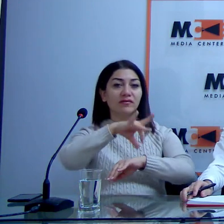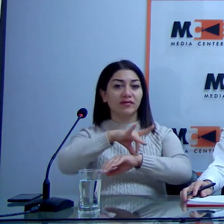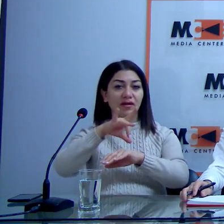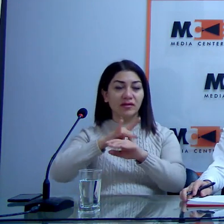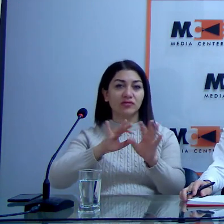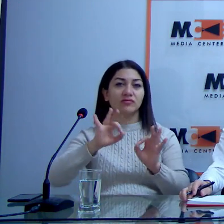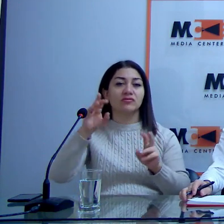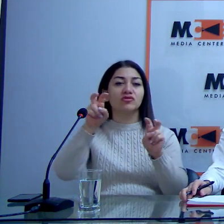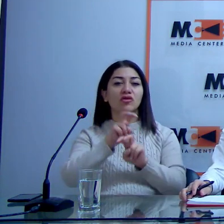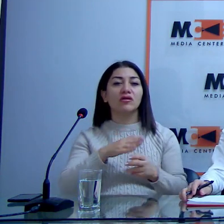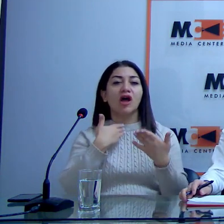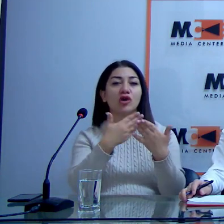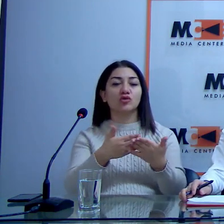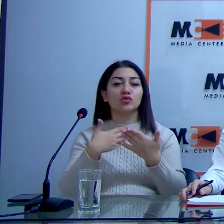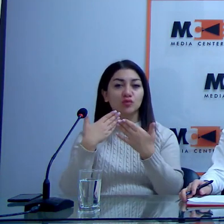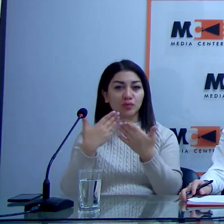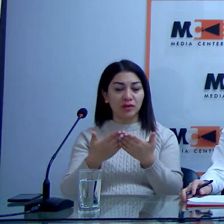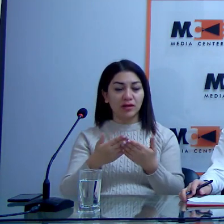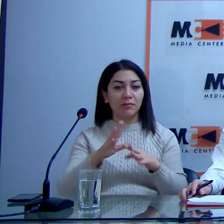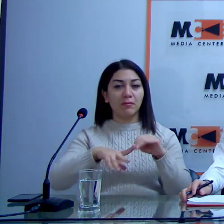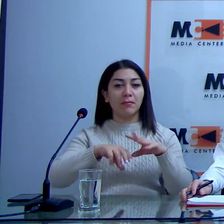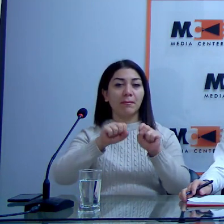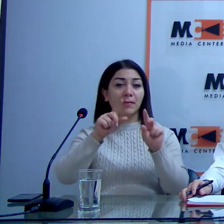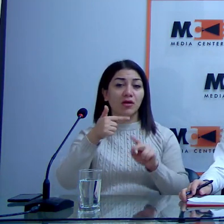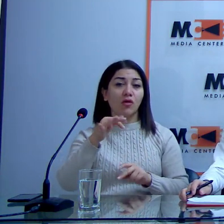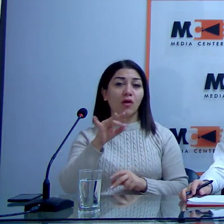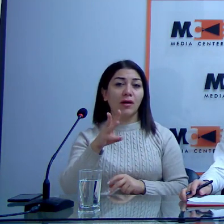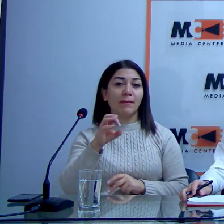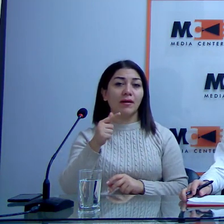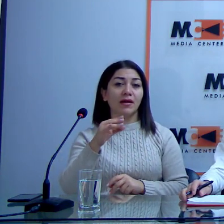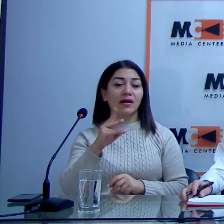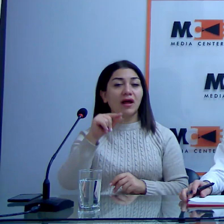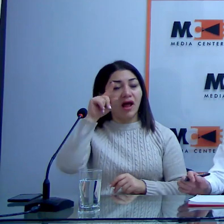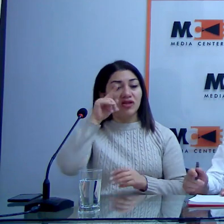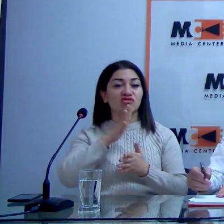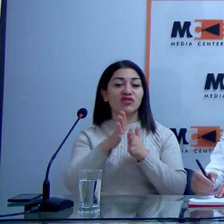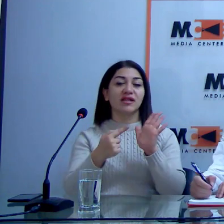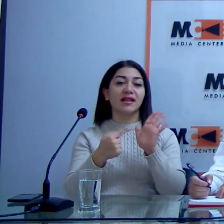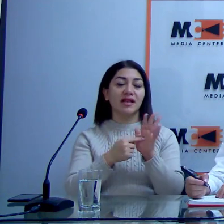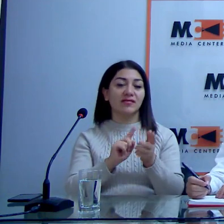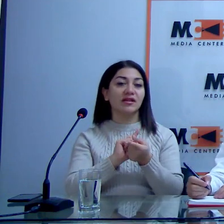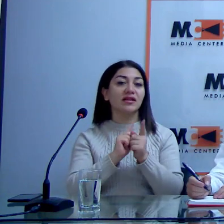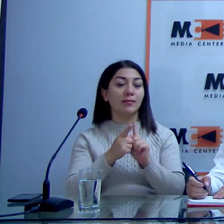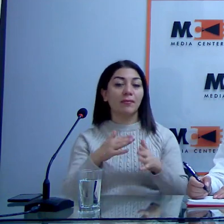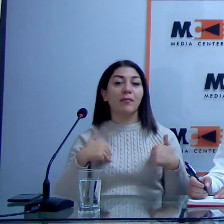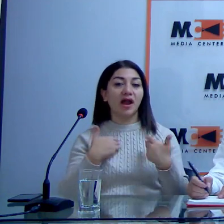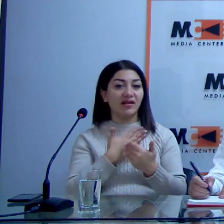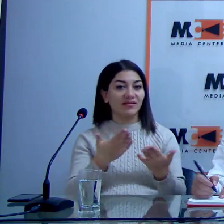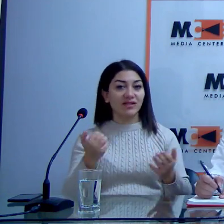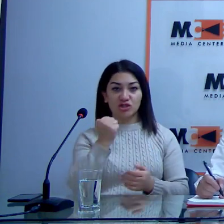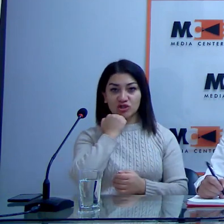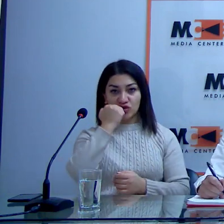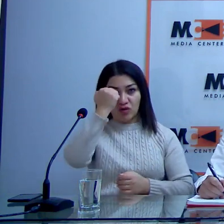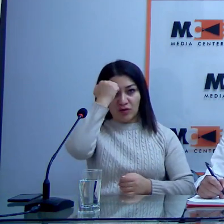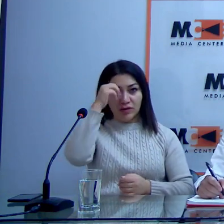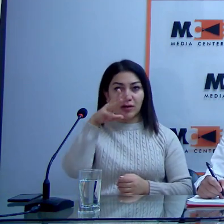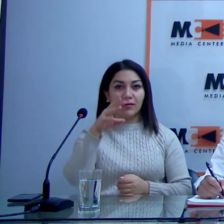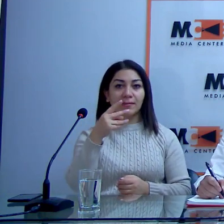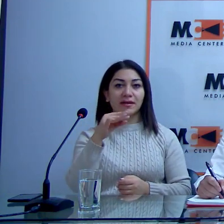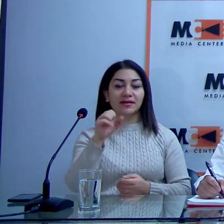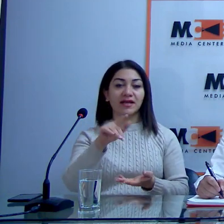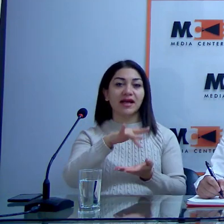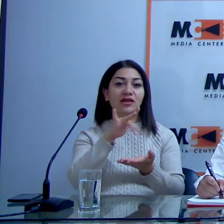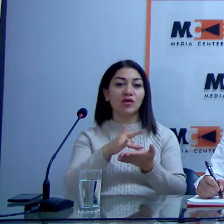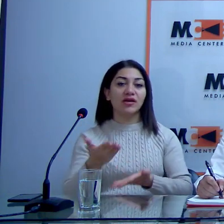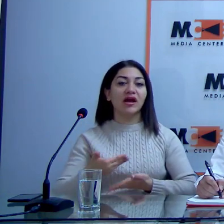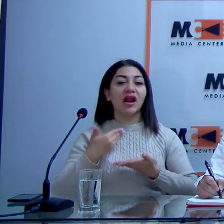հետազոտության մասնագետ եւ Գոհար Մելիքյան Հայկական ժեստերի լեզվի թարգմանիչ։ Բարև ձեզ, հարգելի բանախոսներ, շնորհակալ եմ մեդիա կենտրոնի հրավերն ընդունելու